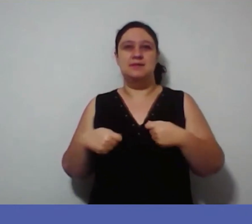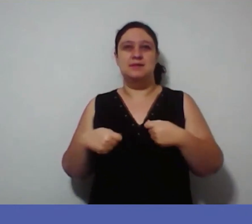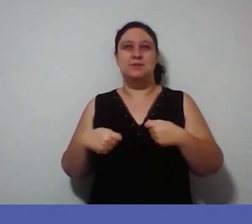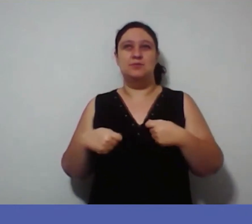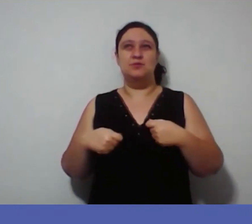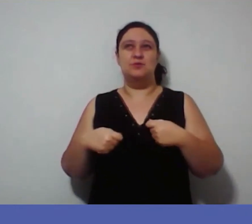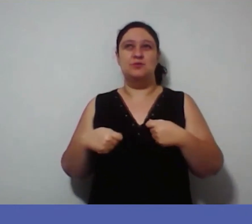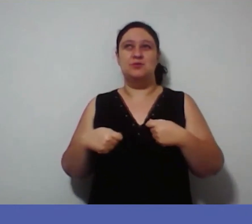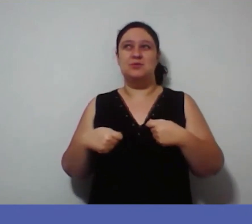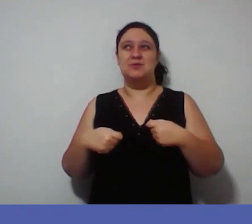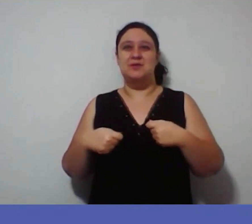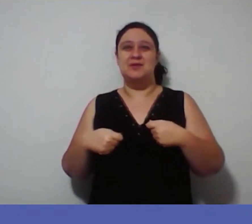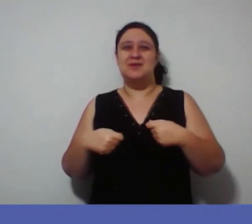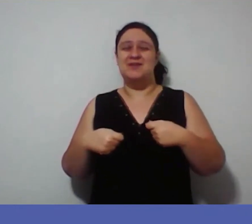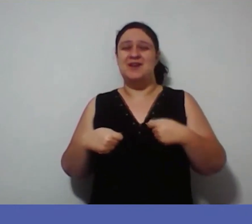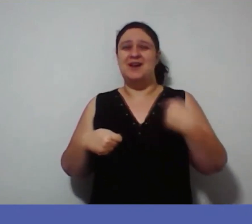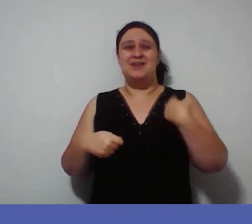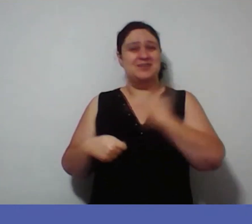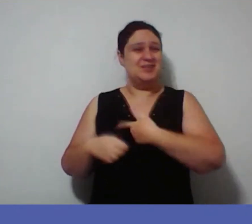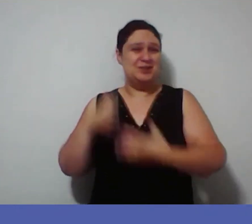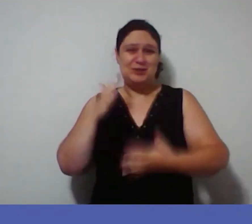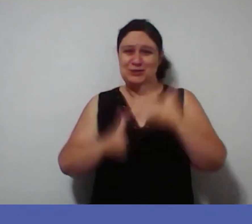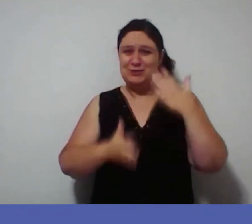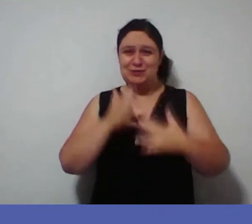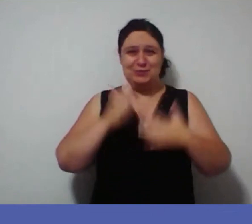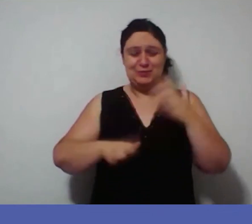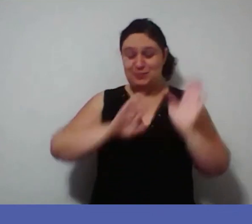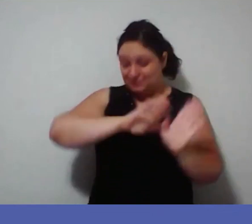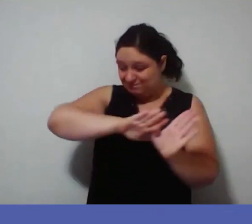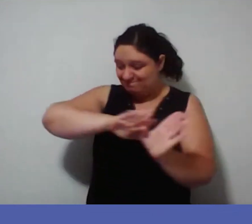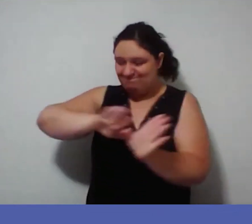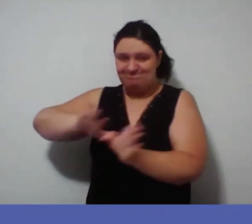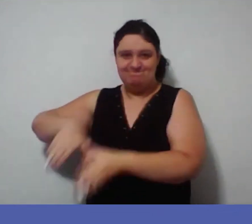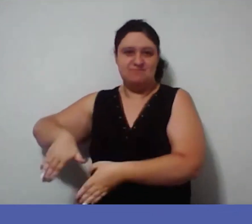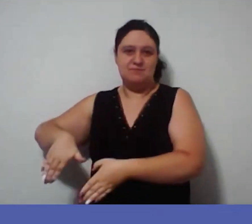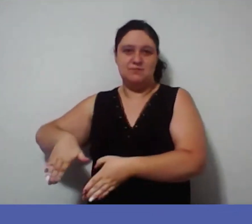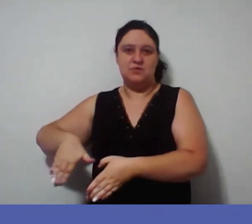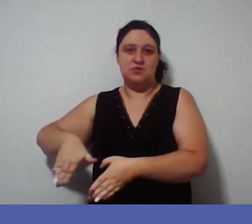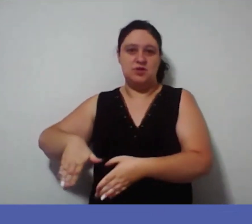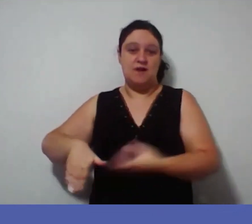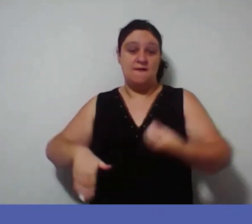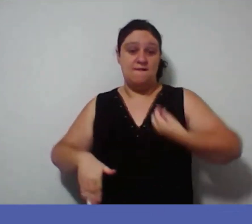nossa complicação de lado. Vamos viver aqui na terra